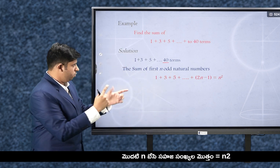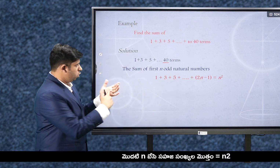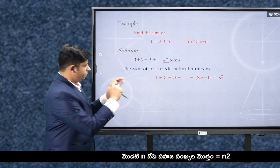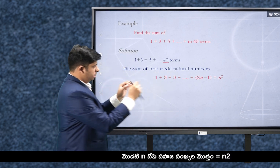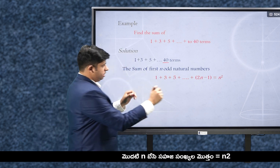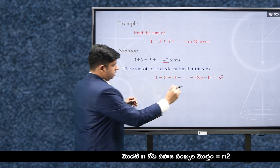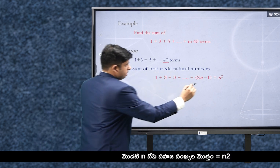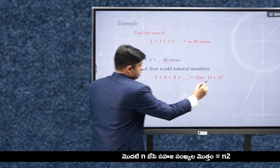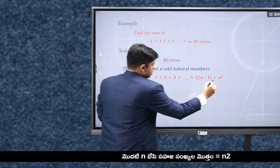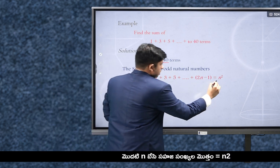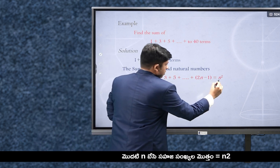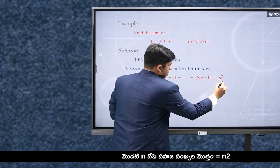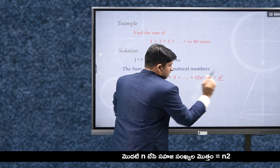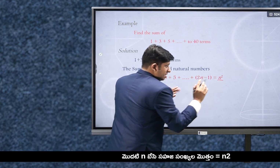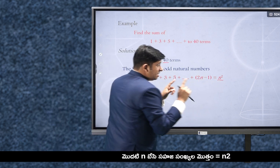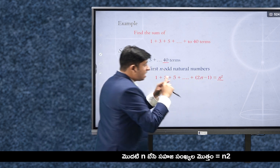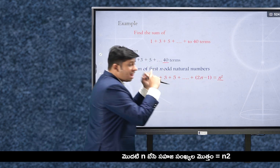మొత్తం n స్క్వేర్.